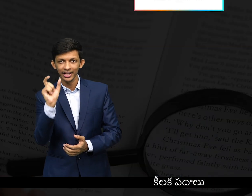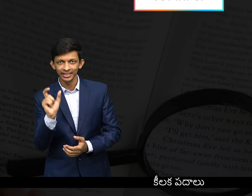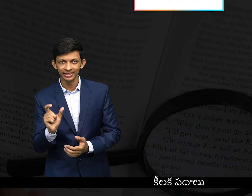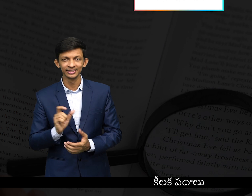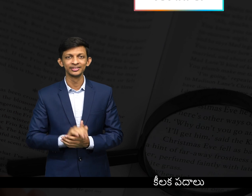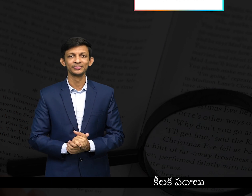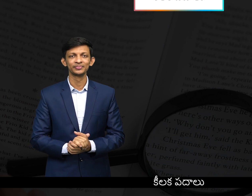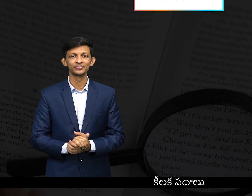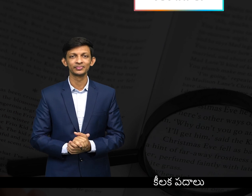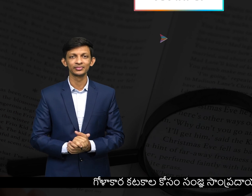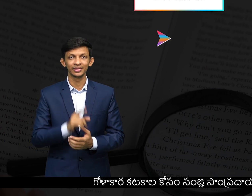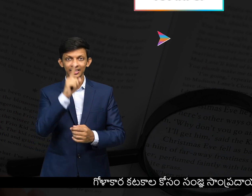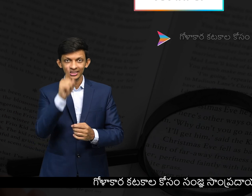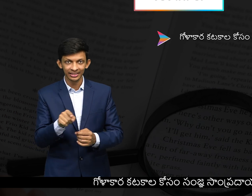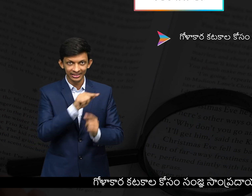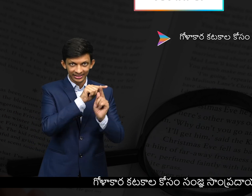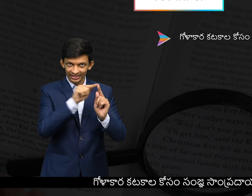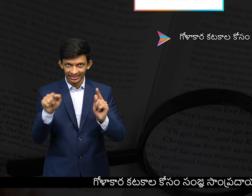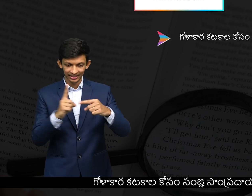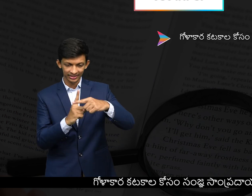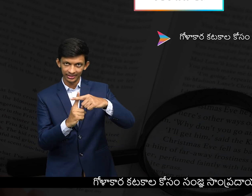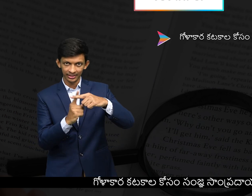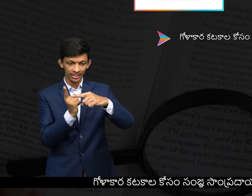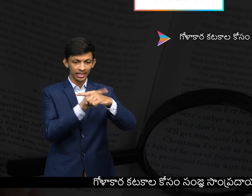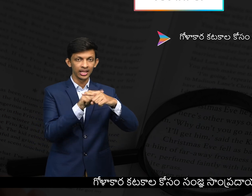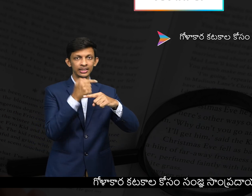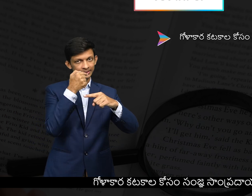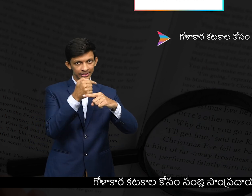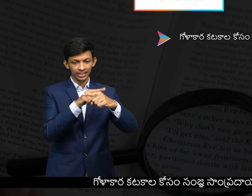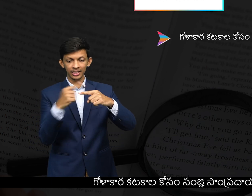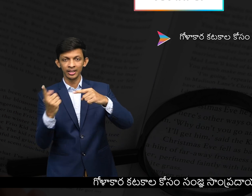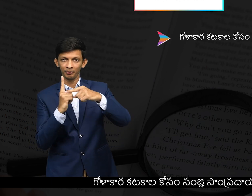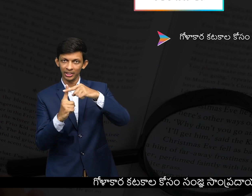కీలక పదాలు: గోళాకార కటకాల కోసం సంజ్ఞ సాంప్రదాయం,